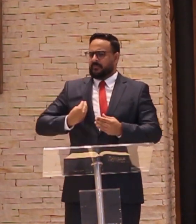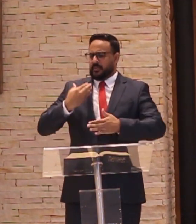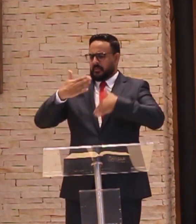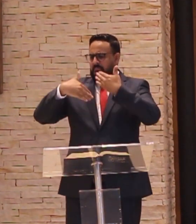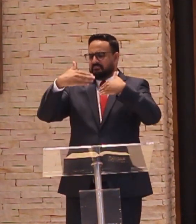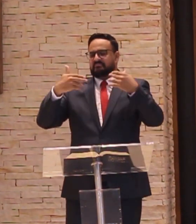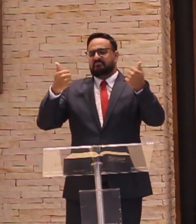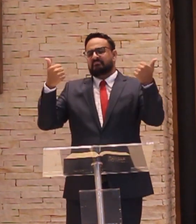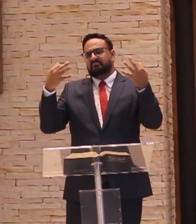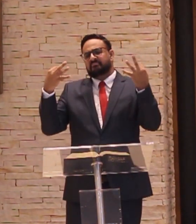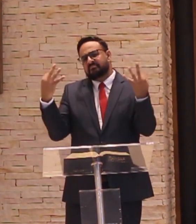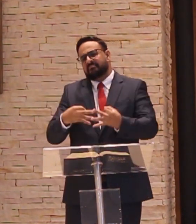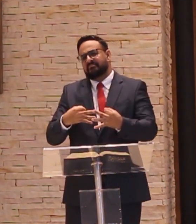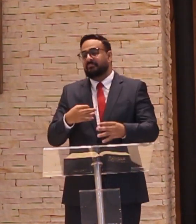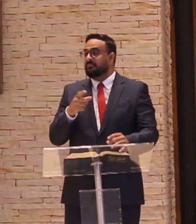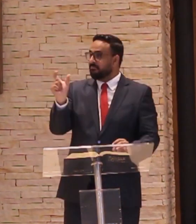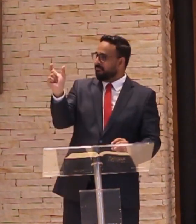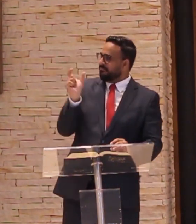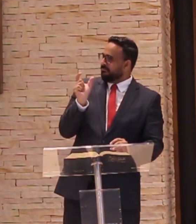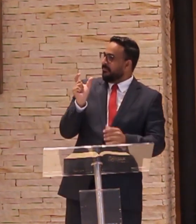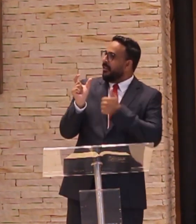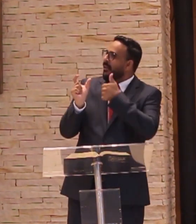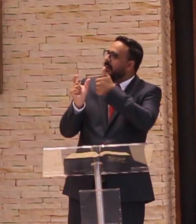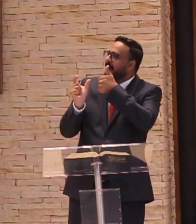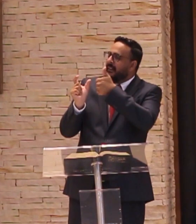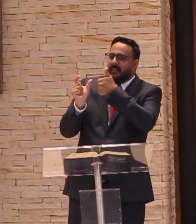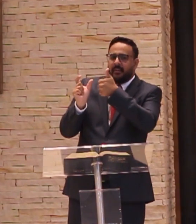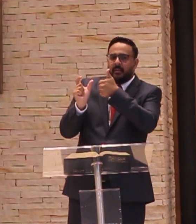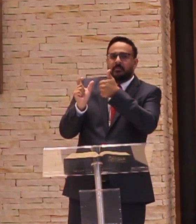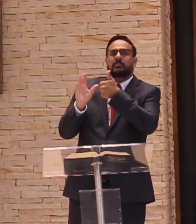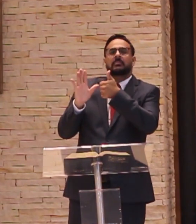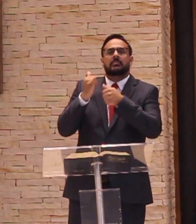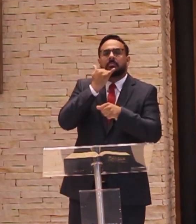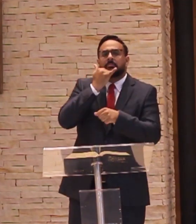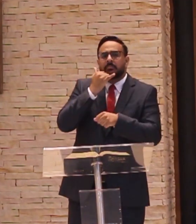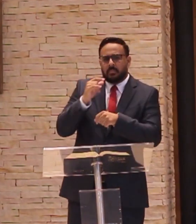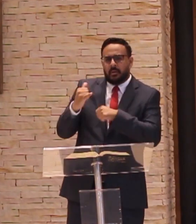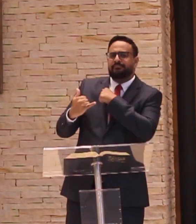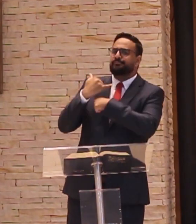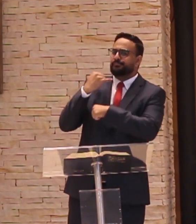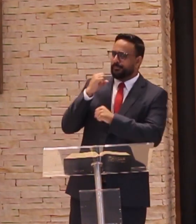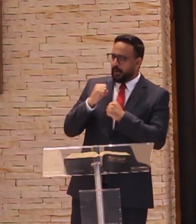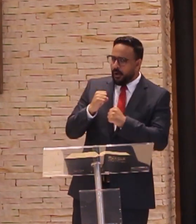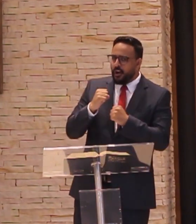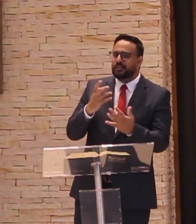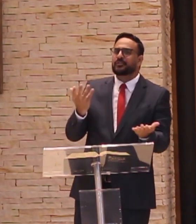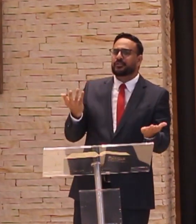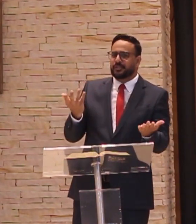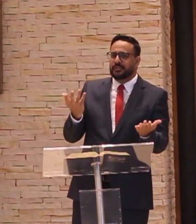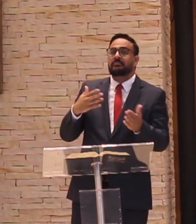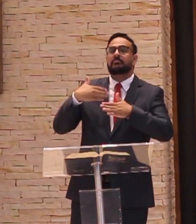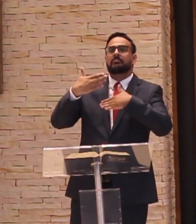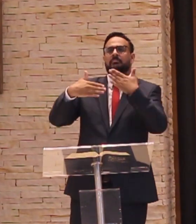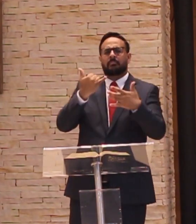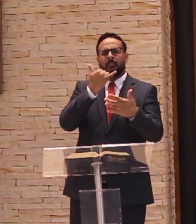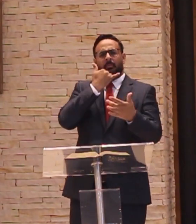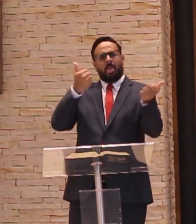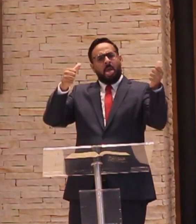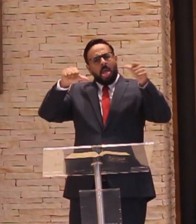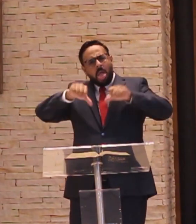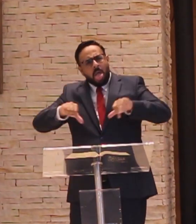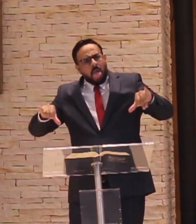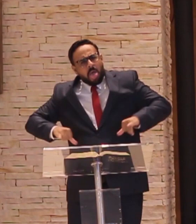ser que alguém já te prometeu um futuro feliz ou previu o seu futuro, dizendo de que você